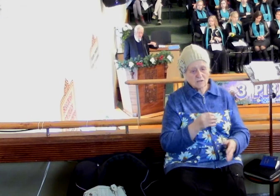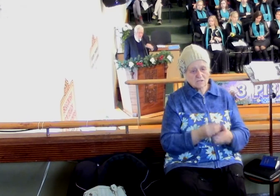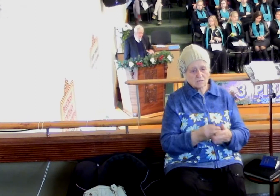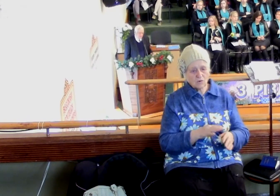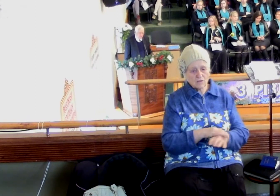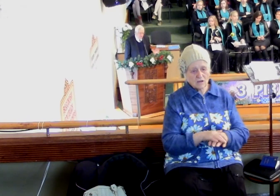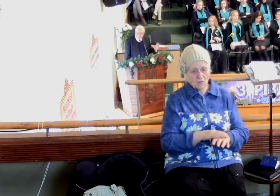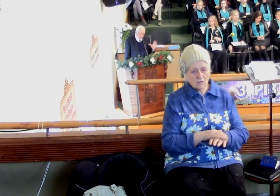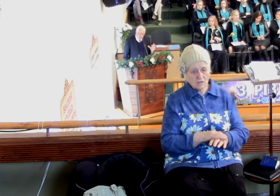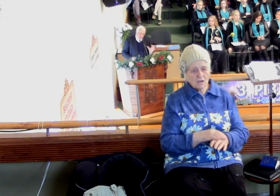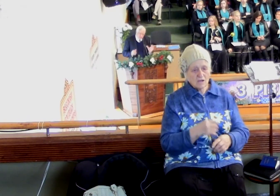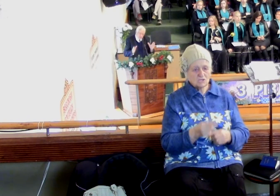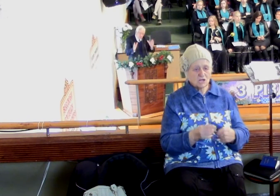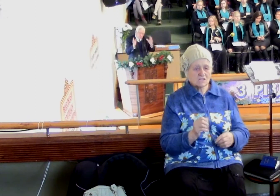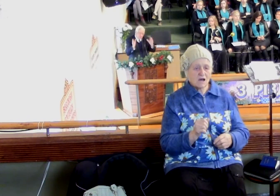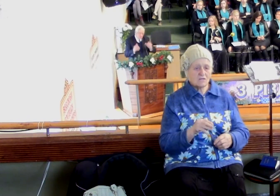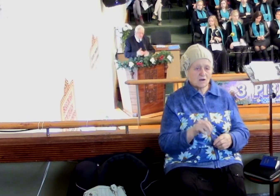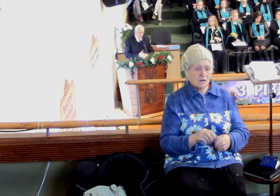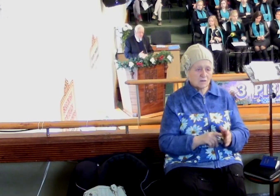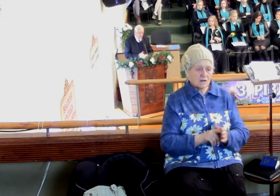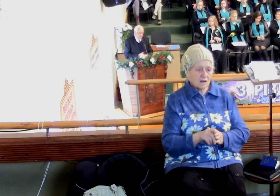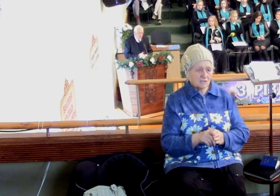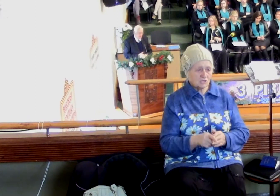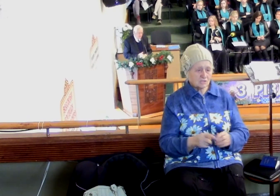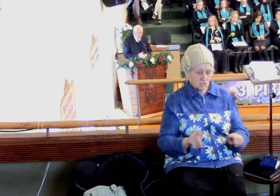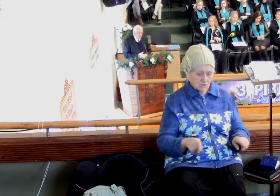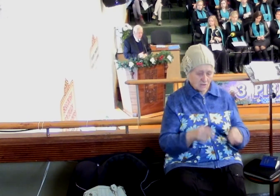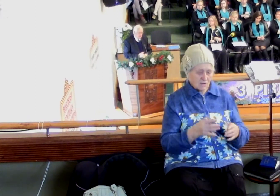через Авраама, начал создавать новый народ веры.